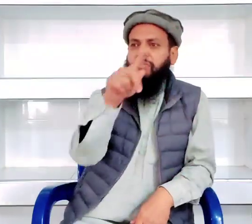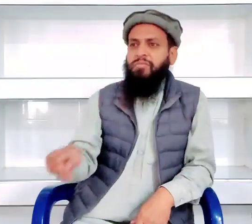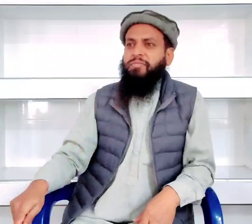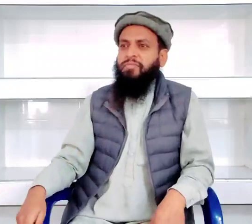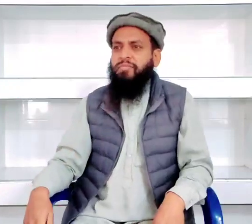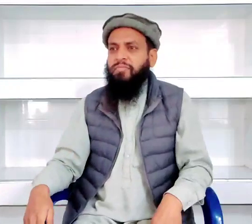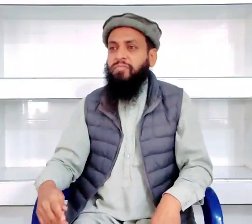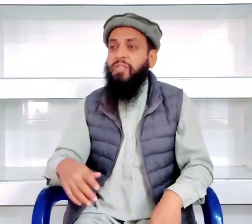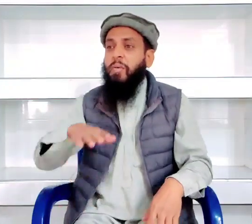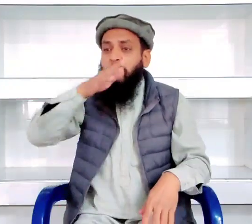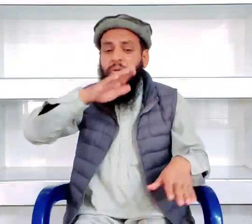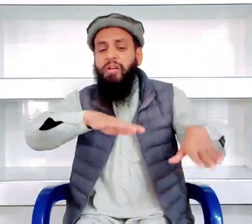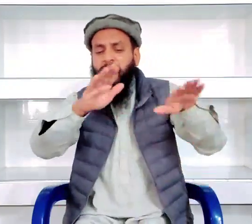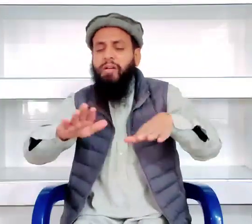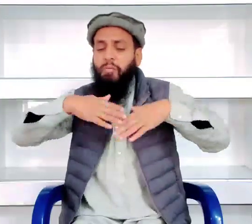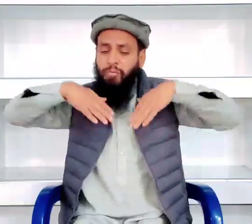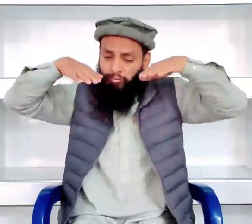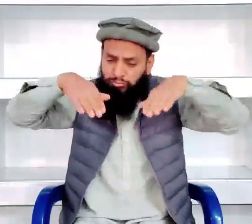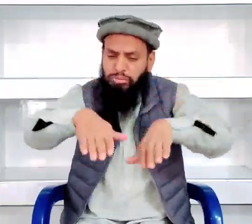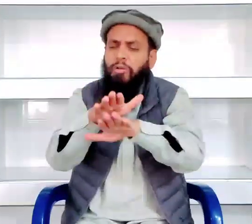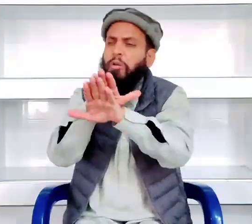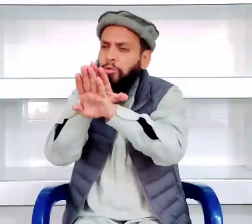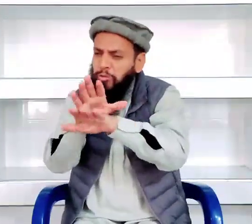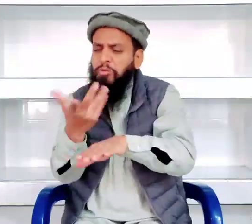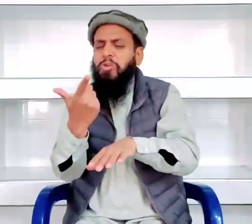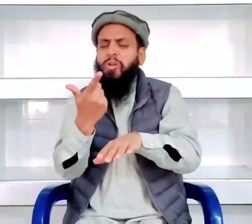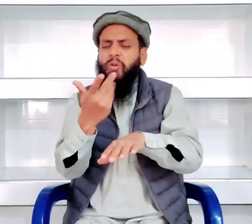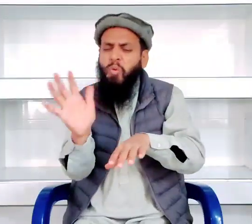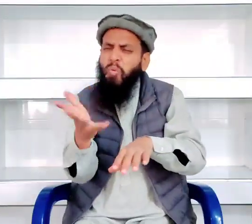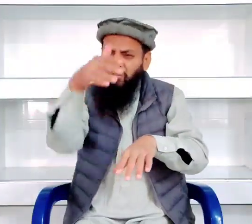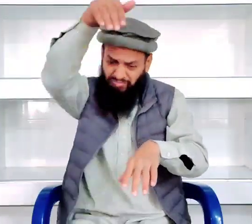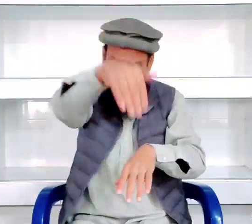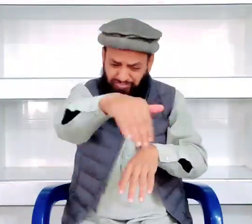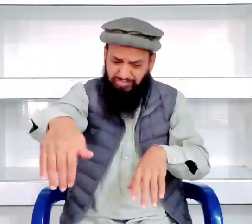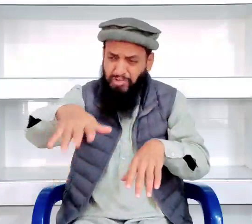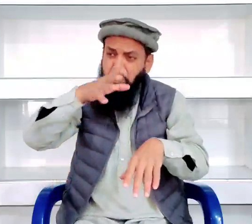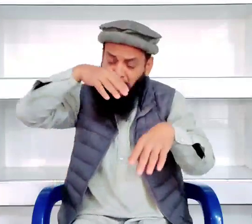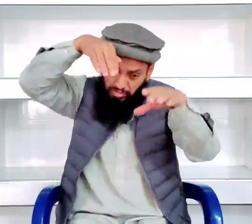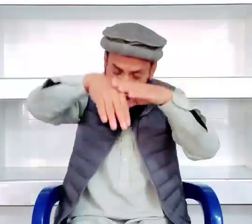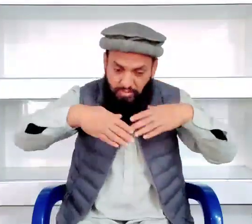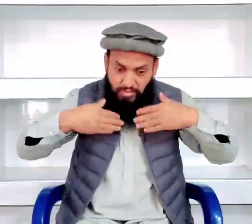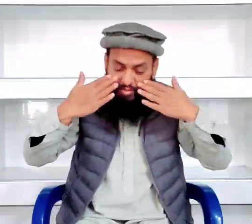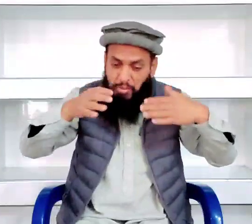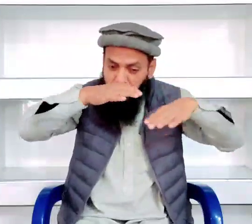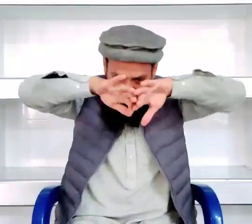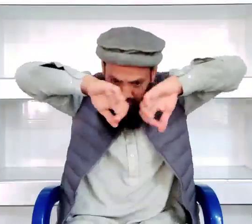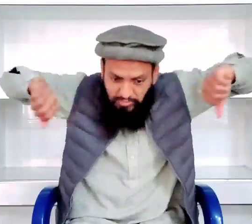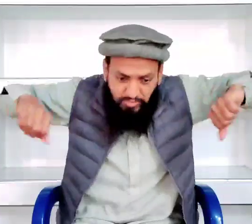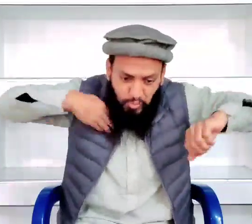یعنی گوتا لگانے والے تے گوتے دی قیمت دینا سونے پر وہ چیز خریدنا ہے بالکل حرام